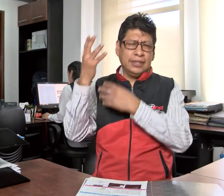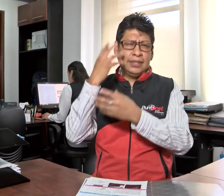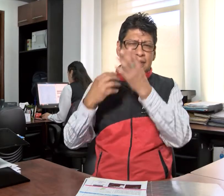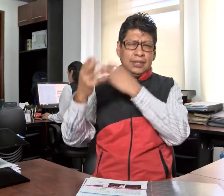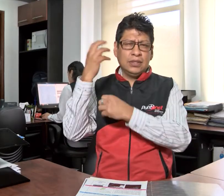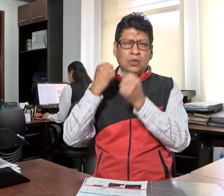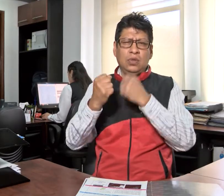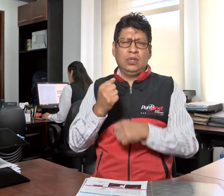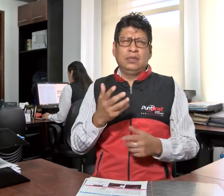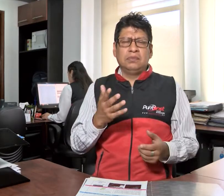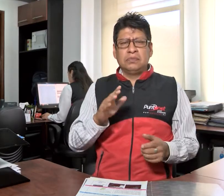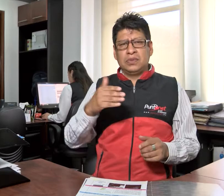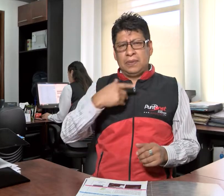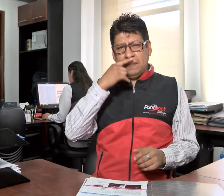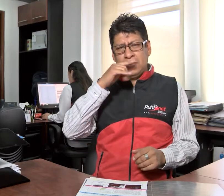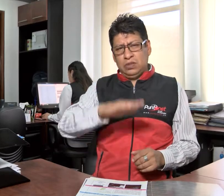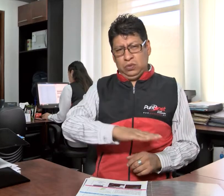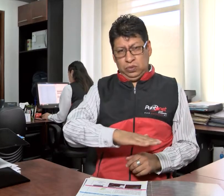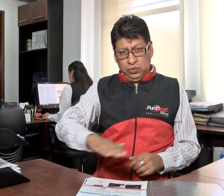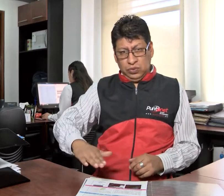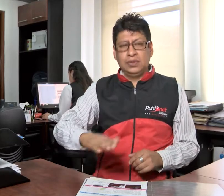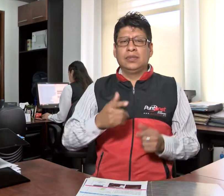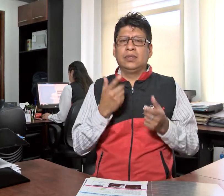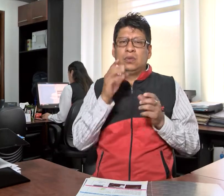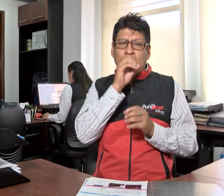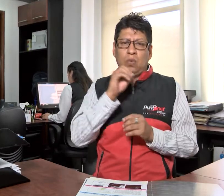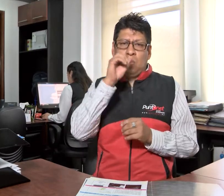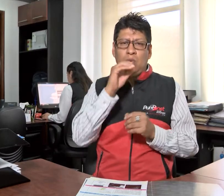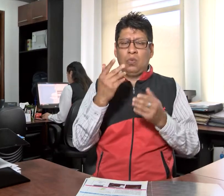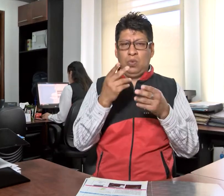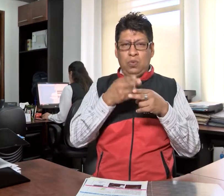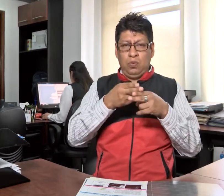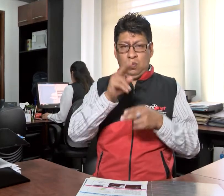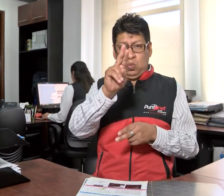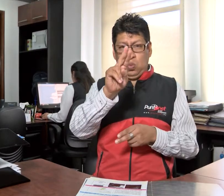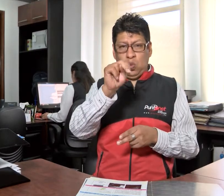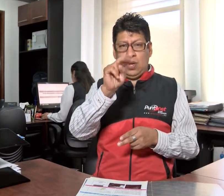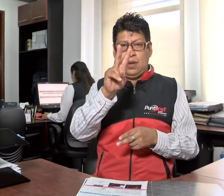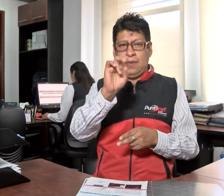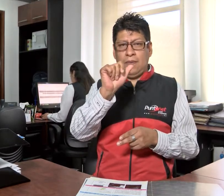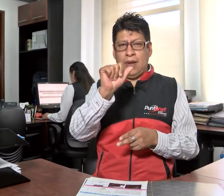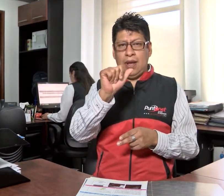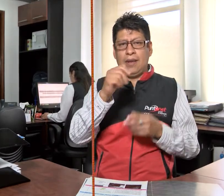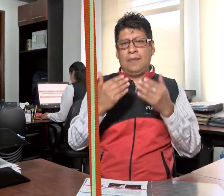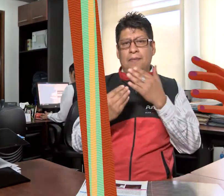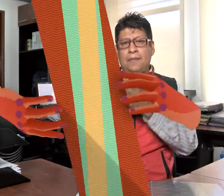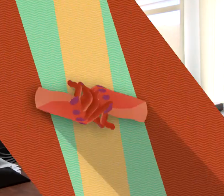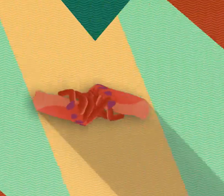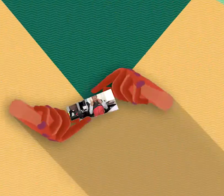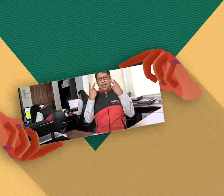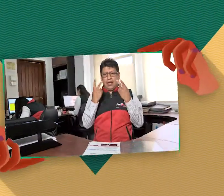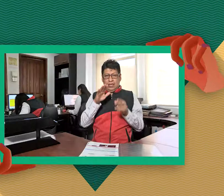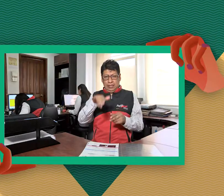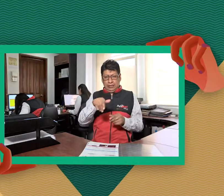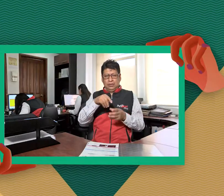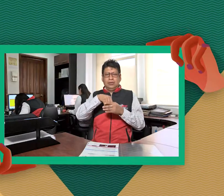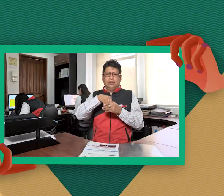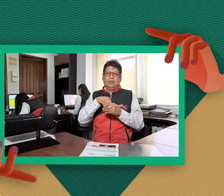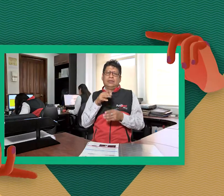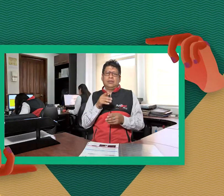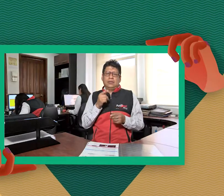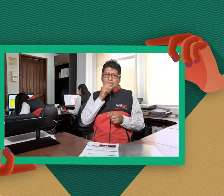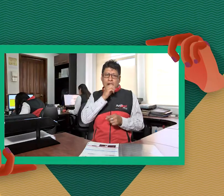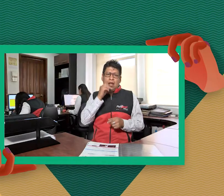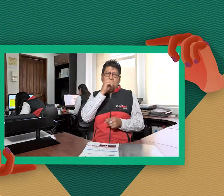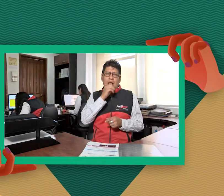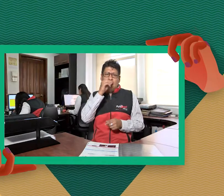pues bueno yo estoy en una escuela ahora lista llamada nueva vida en esta escuela tenía compañeras que también eran personas sordas al